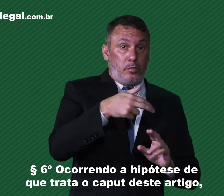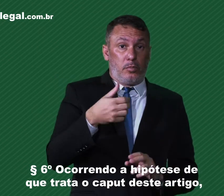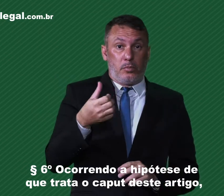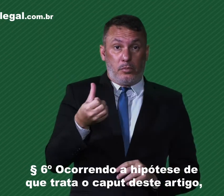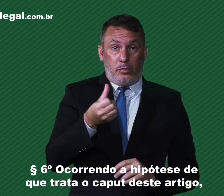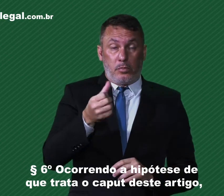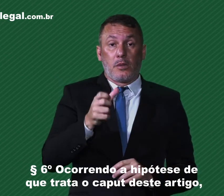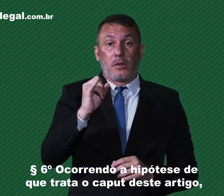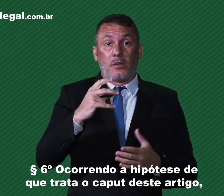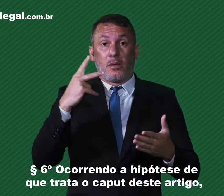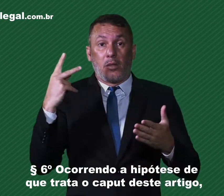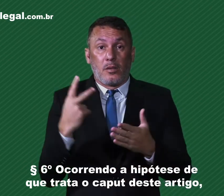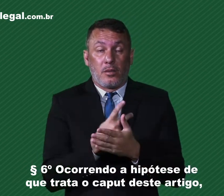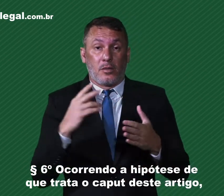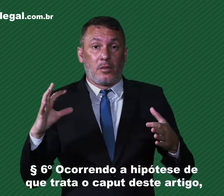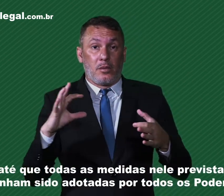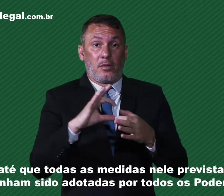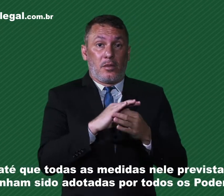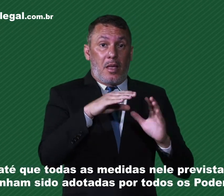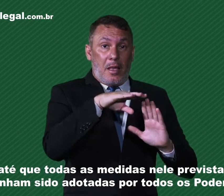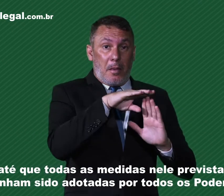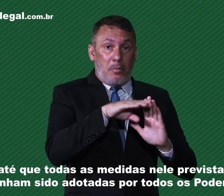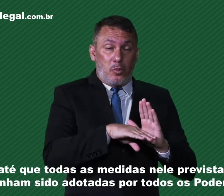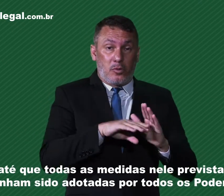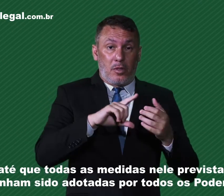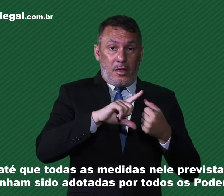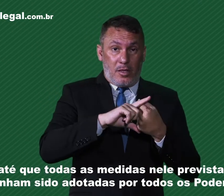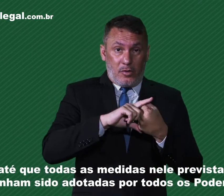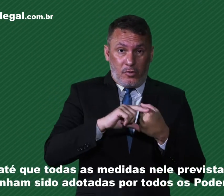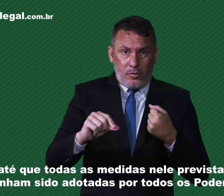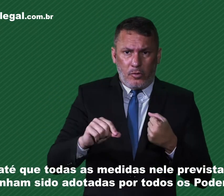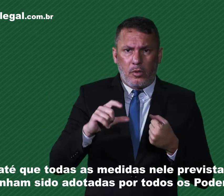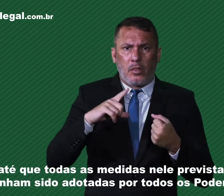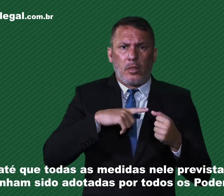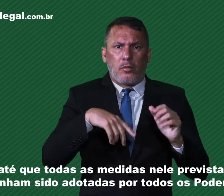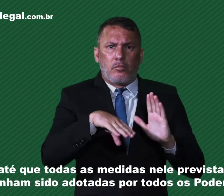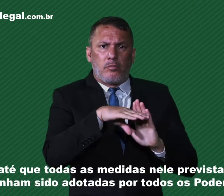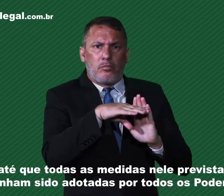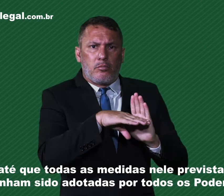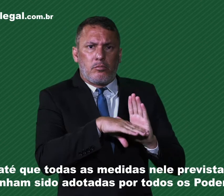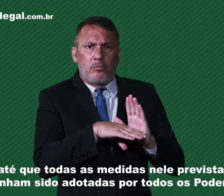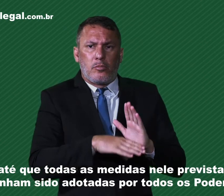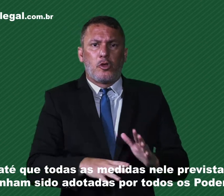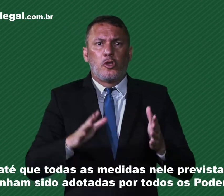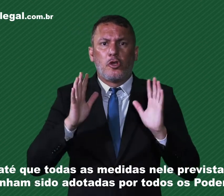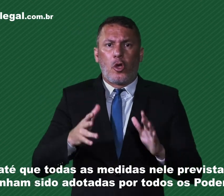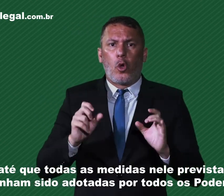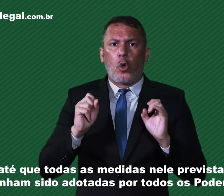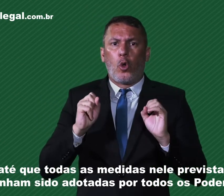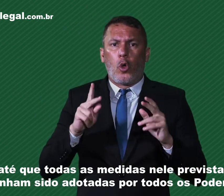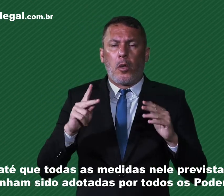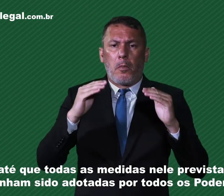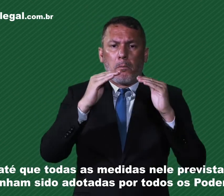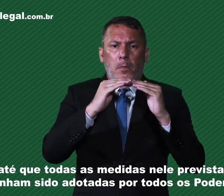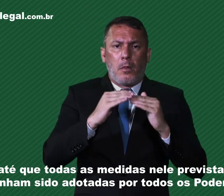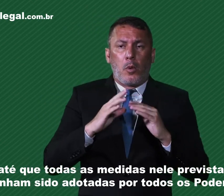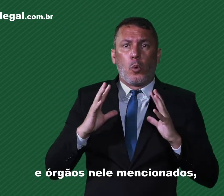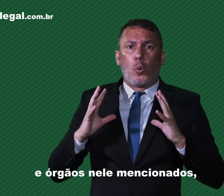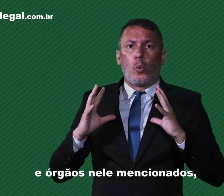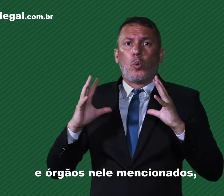que trata o caput deste artigo até que todas as medidas nele previstas tenham sido adotadas por todos os poderes e órgãos